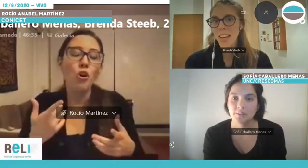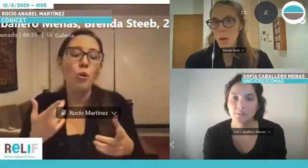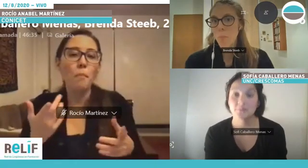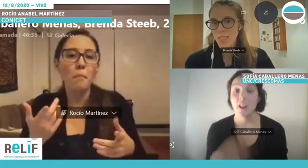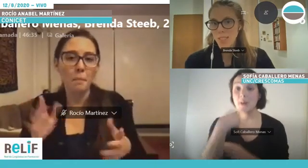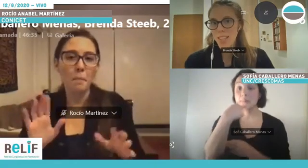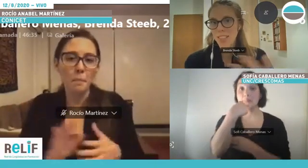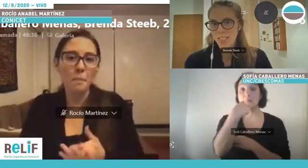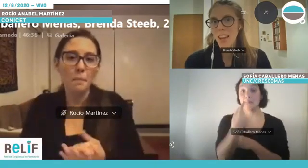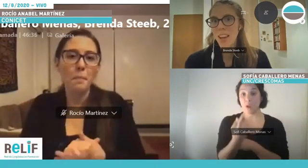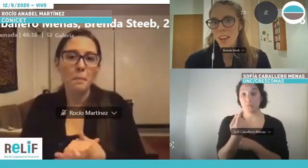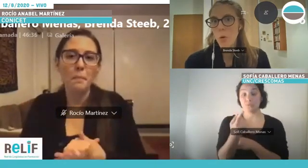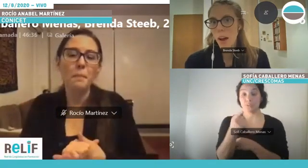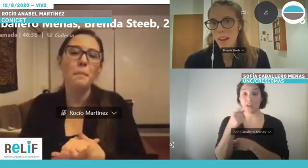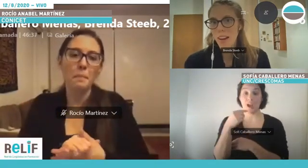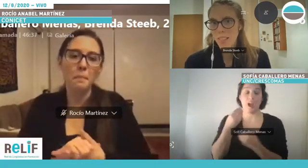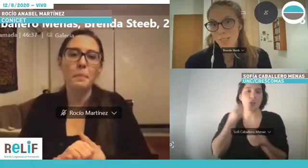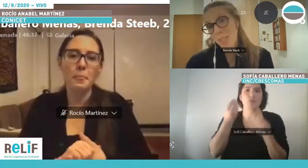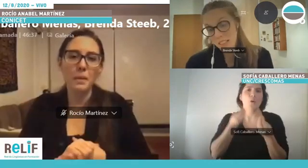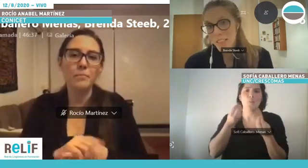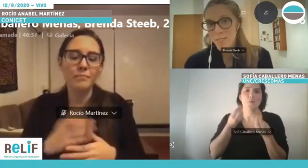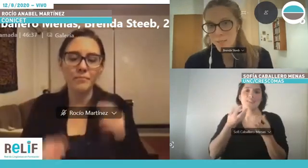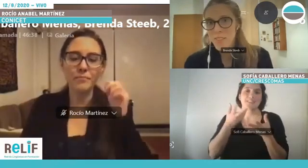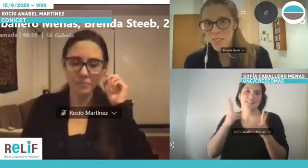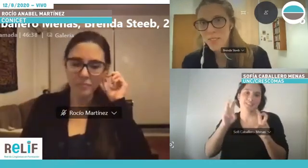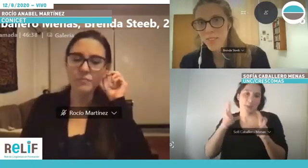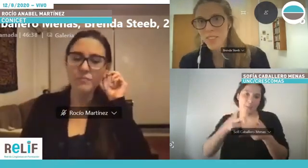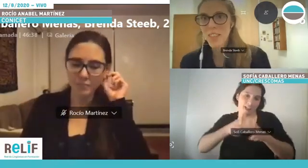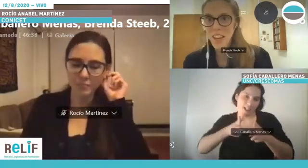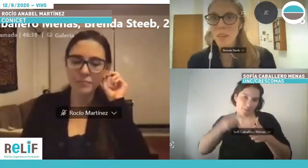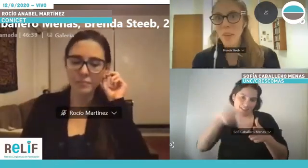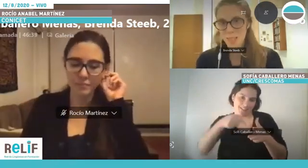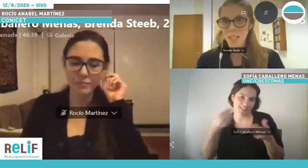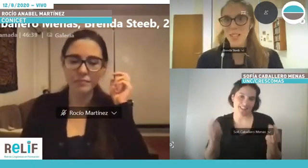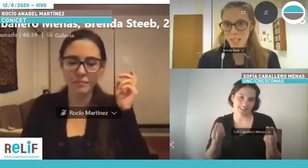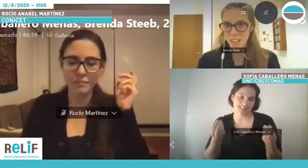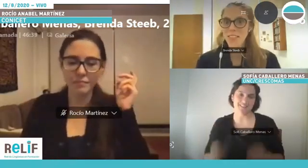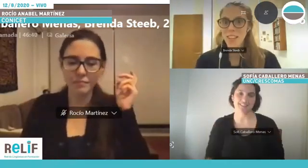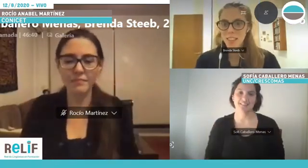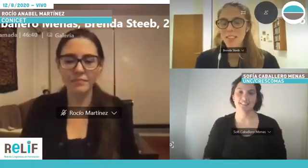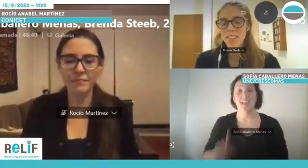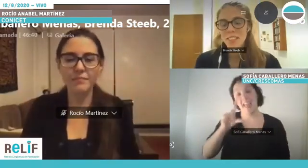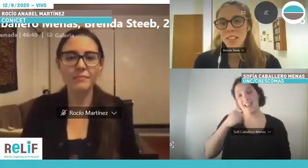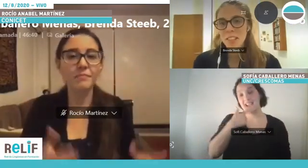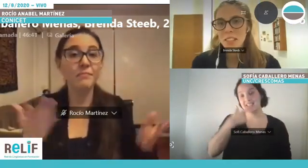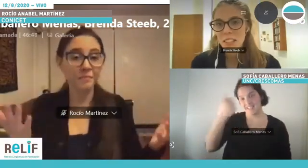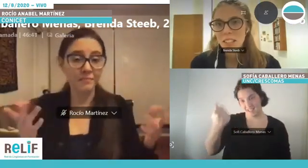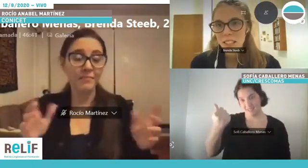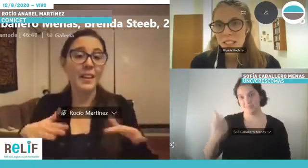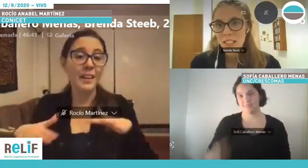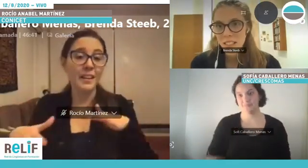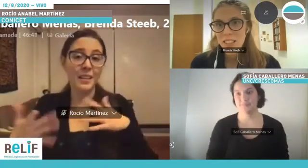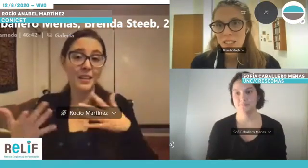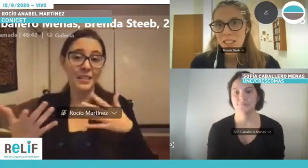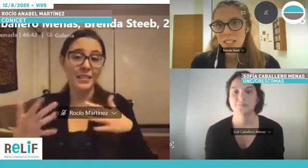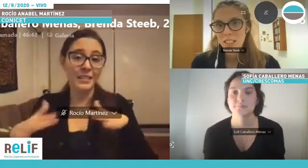pregunta era, ¿qué pasa en lengua de señas, ¿no? Y lengua de señas argentina.